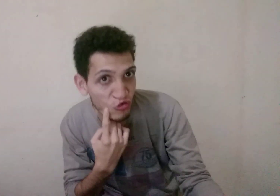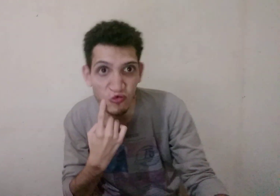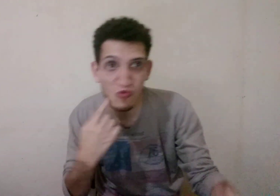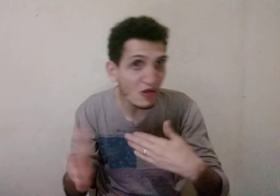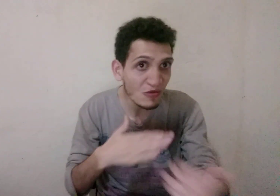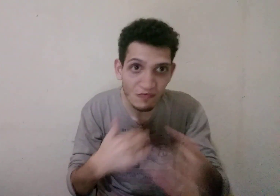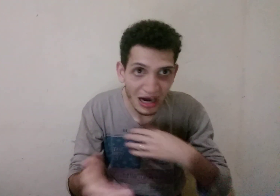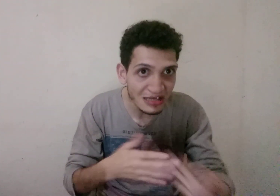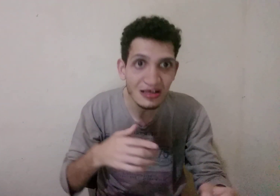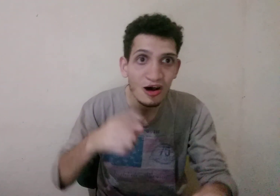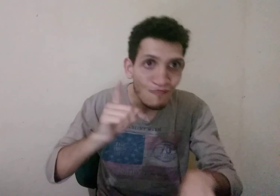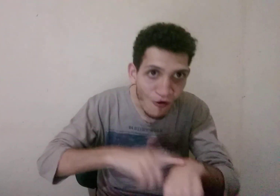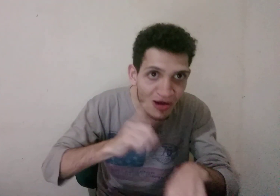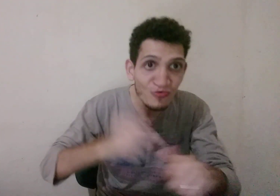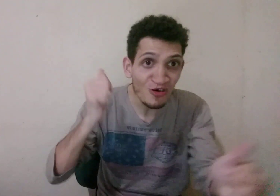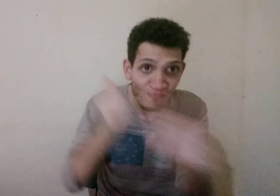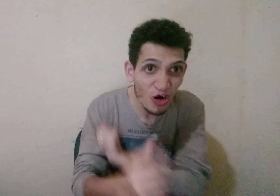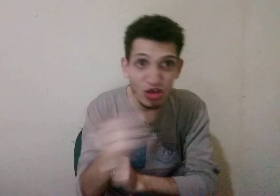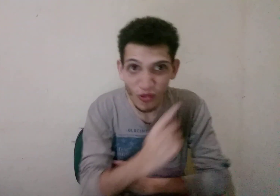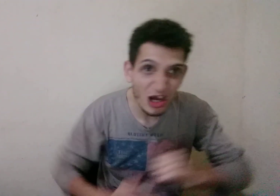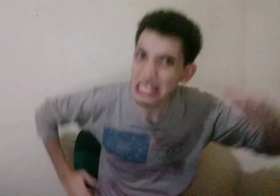surdo, faz, momento esporte, nós,